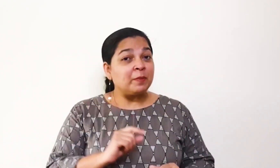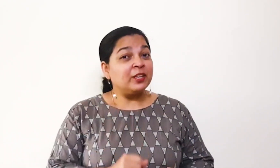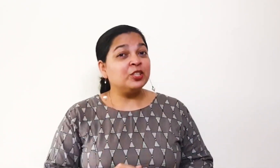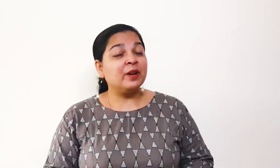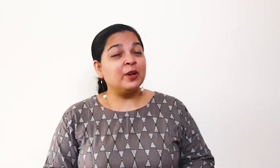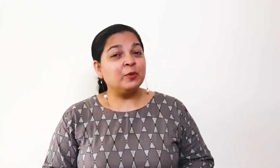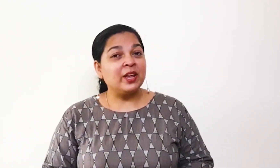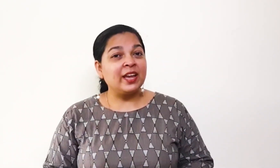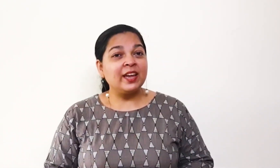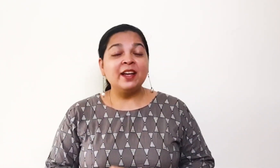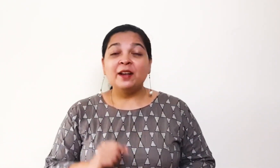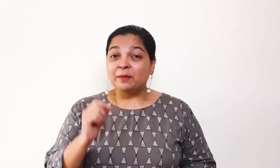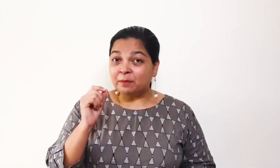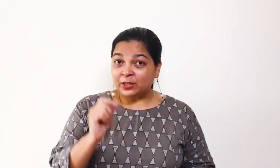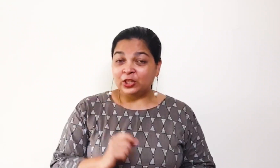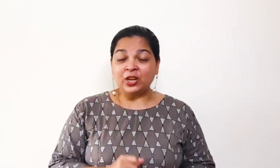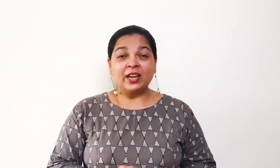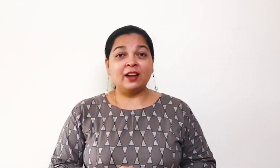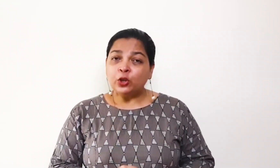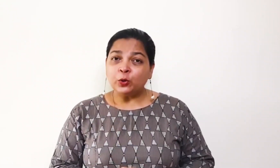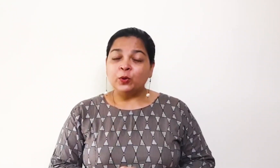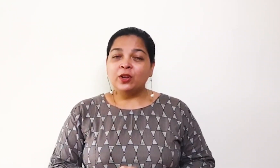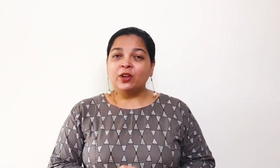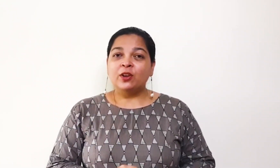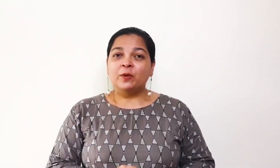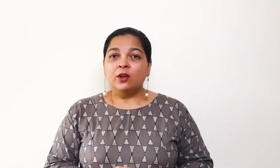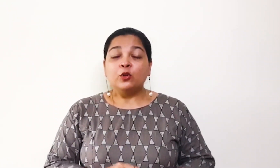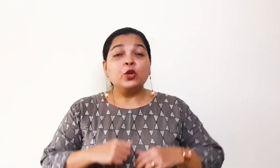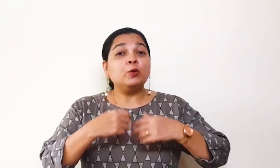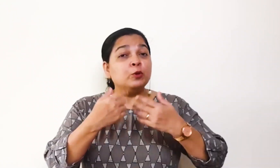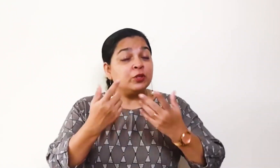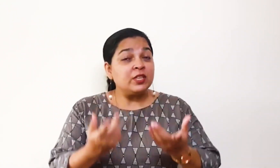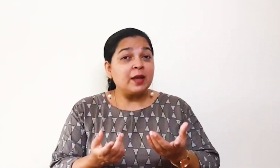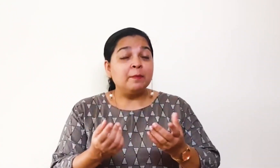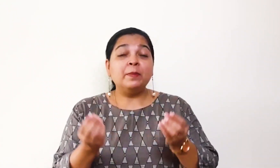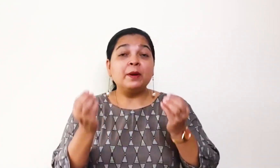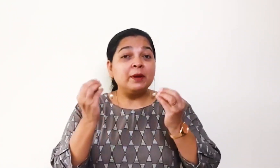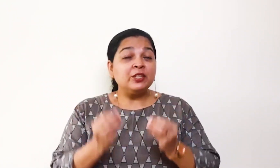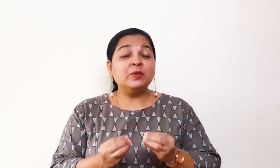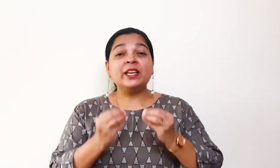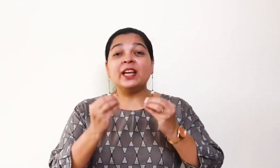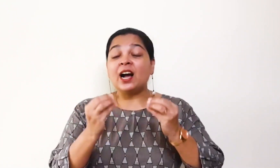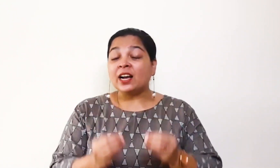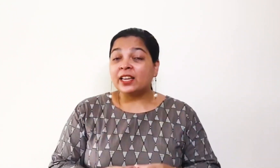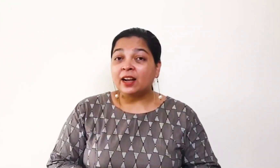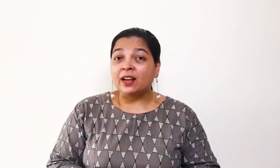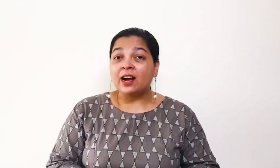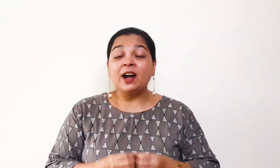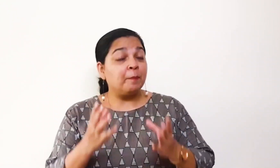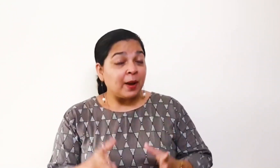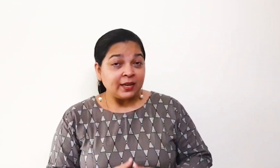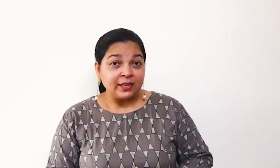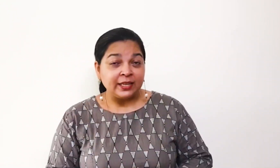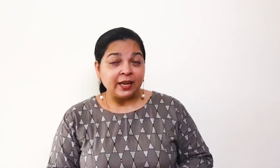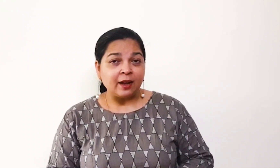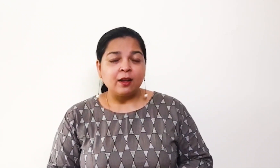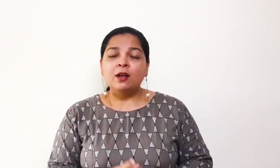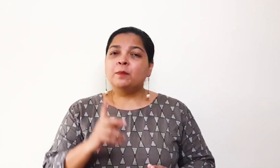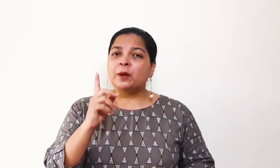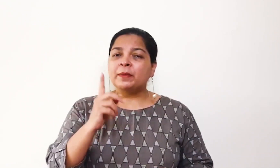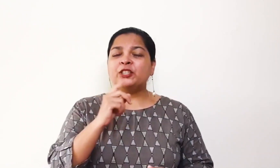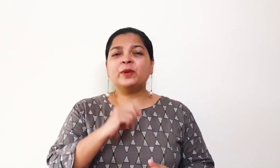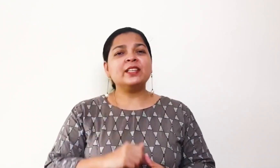से परमेश्वरंक आज्ञा पालन करिथिले। परमेश्वरंक संतान हिसाब रे आमको कौन करिवार